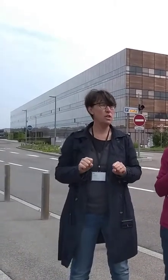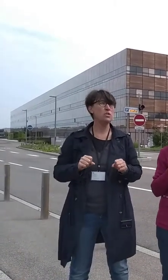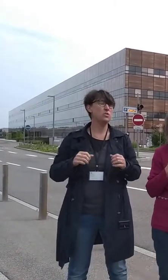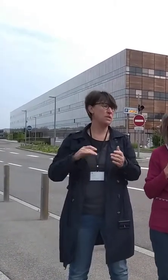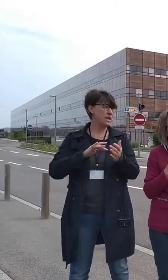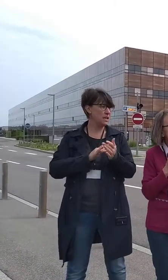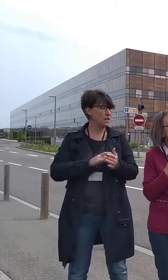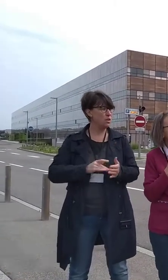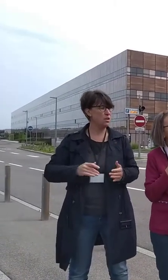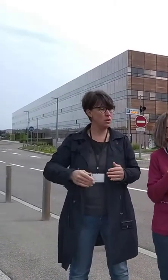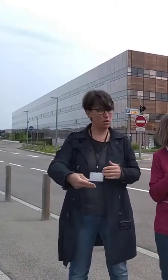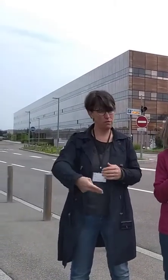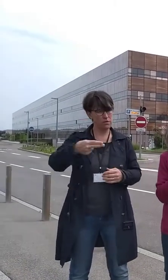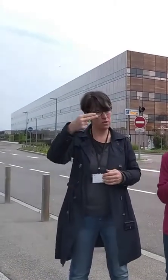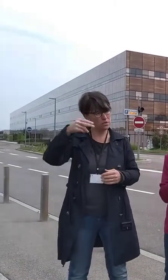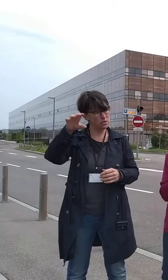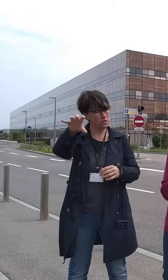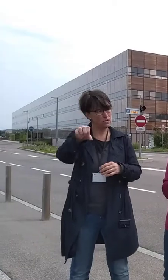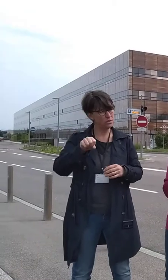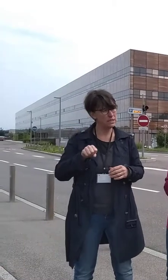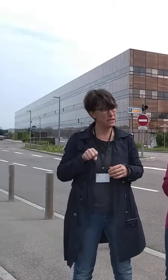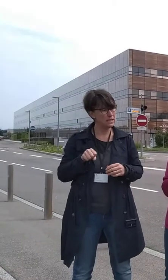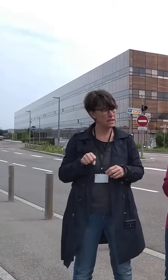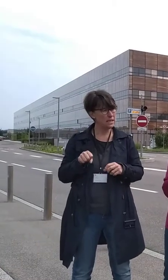On en franchement tête à peine.